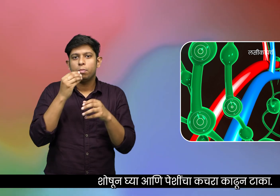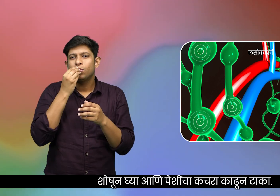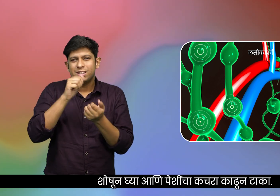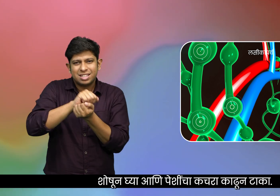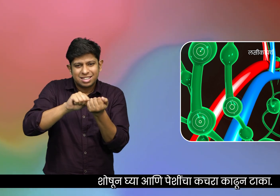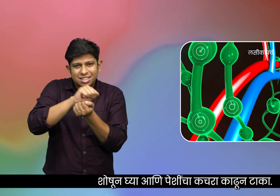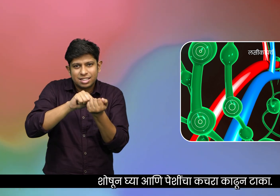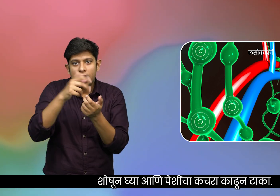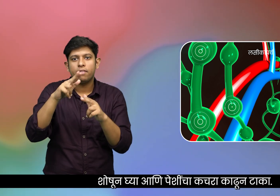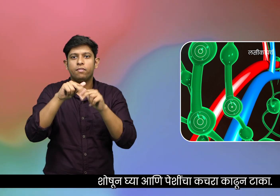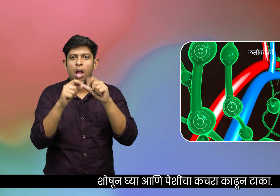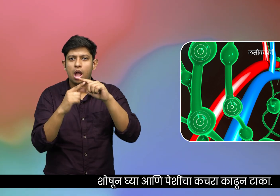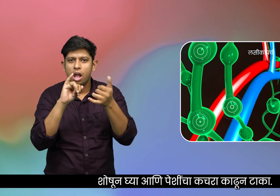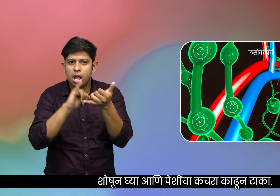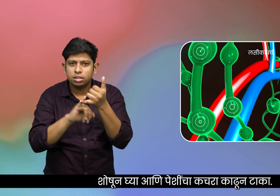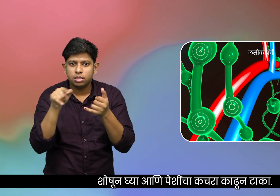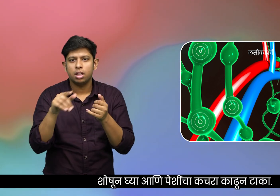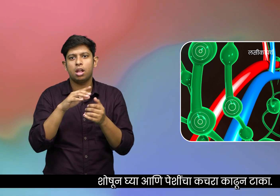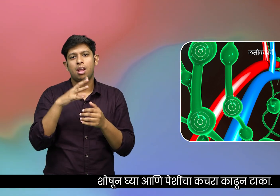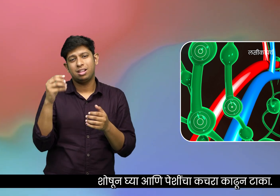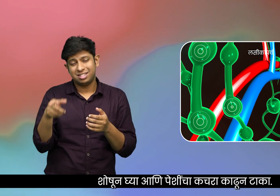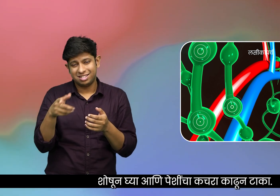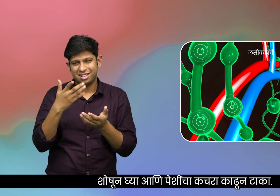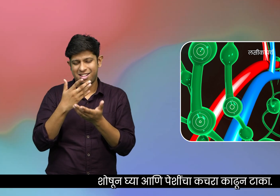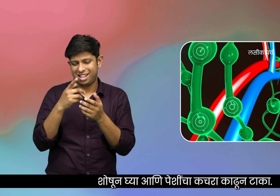आणि पेशींची कचरा काढून टाका.